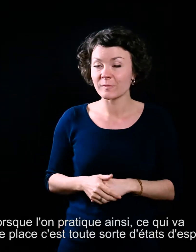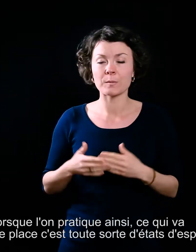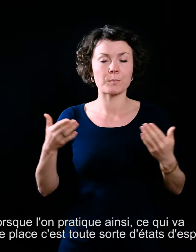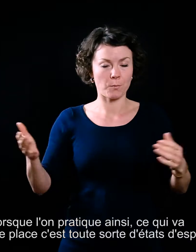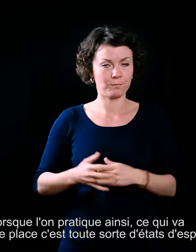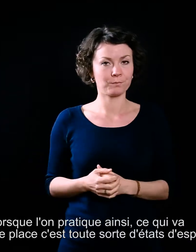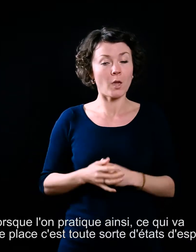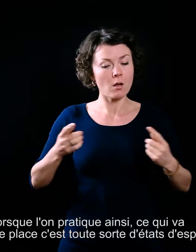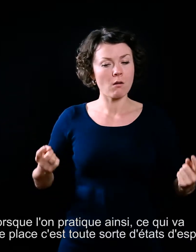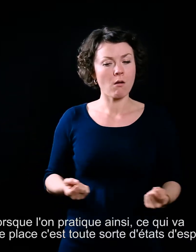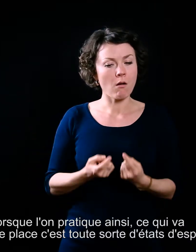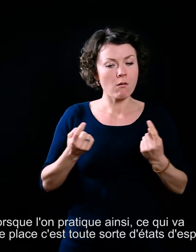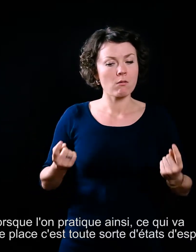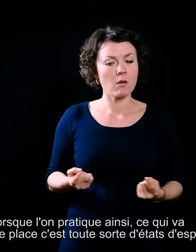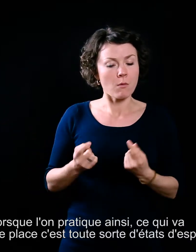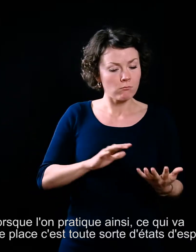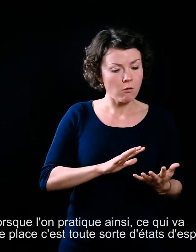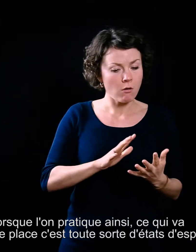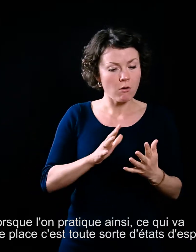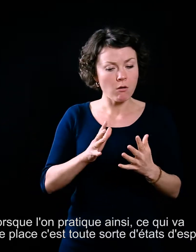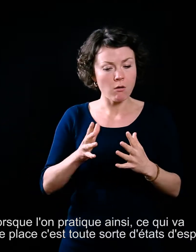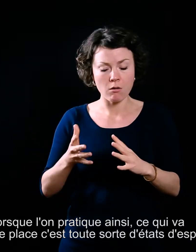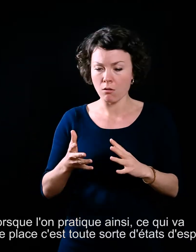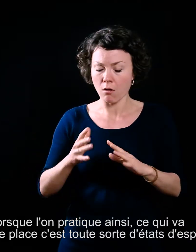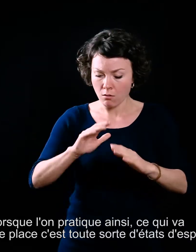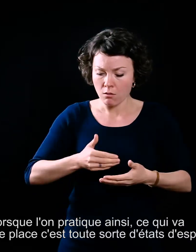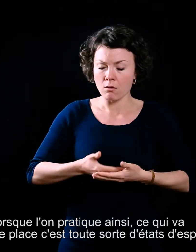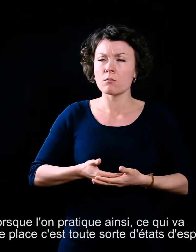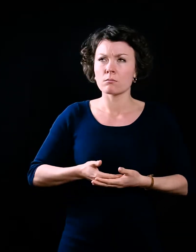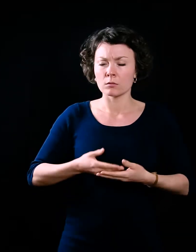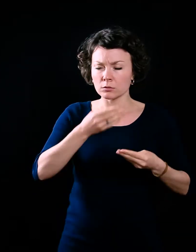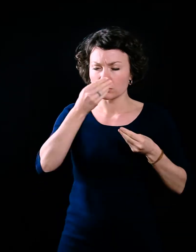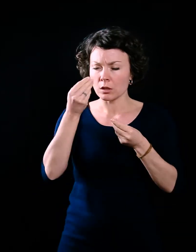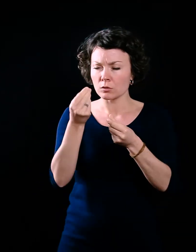ainsi, ce qui va prendre place, c'est toutes sortes d'états d'esprit.